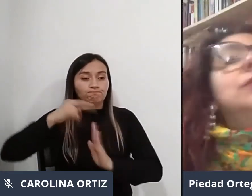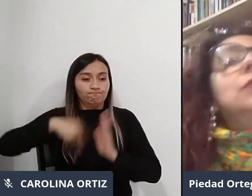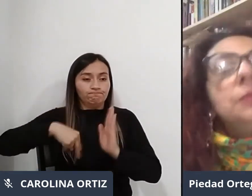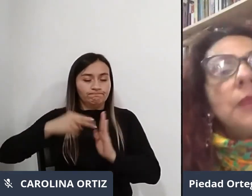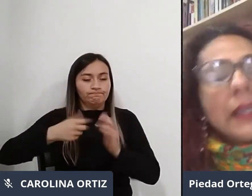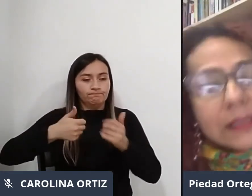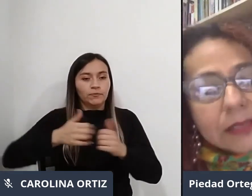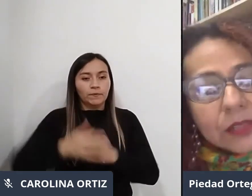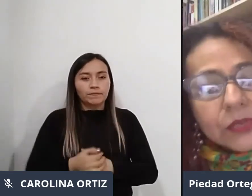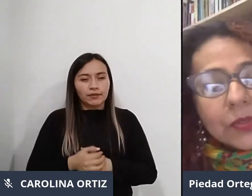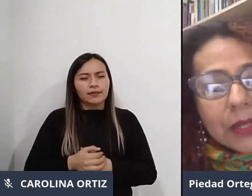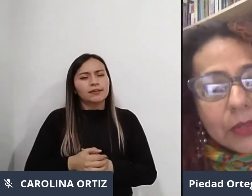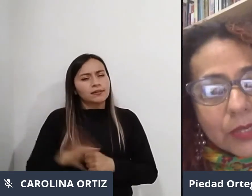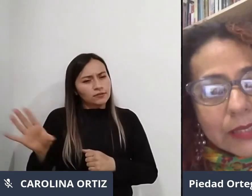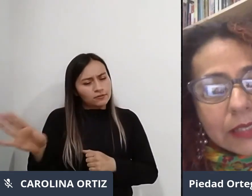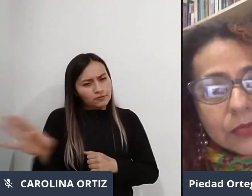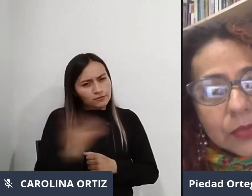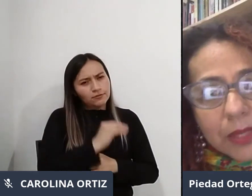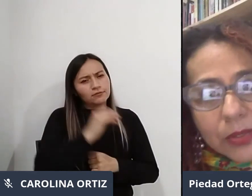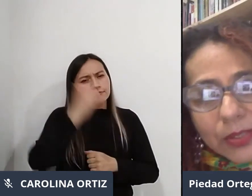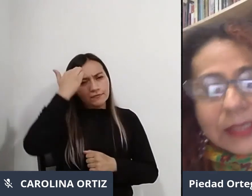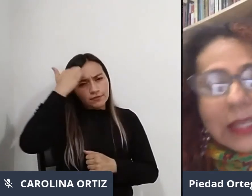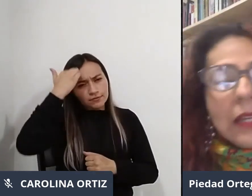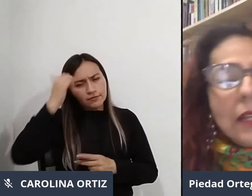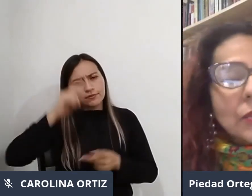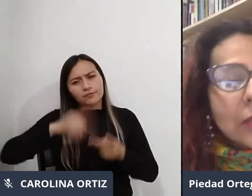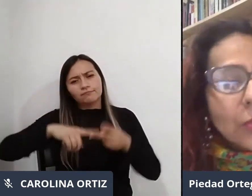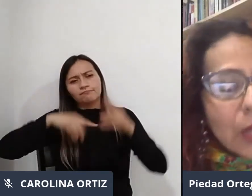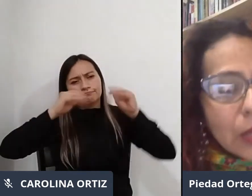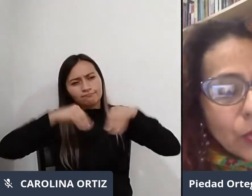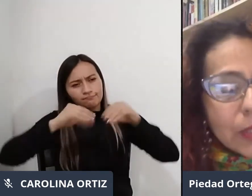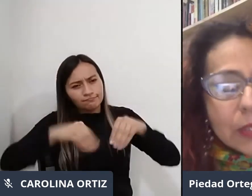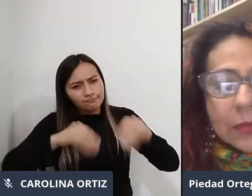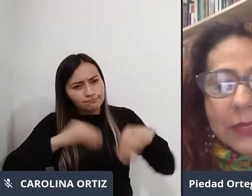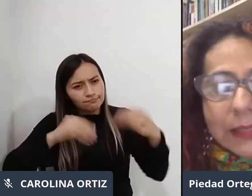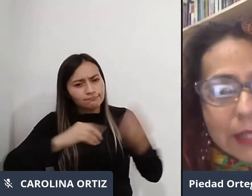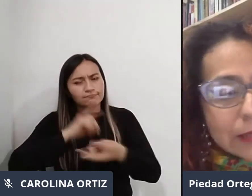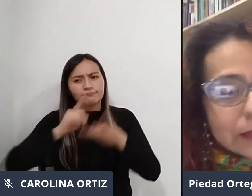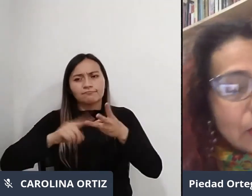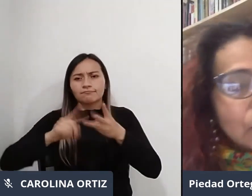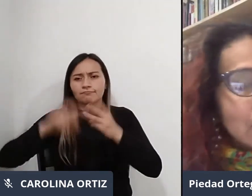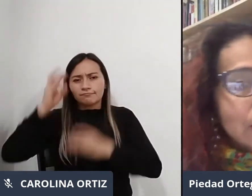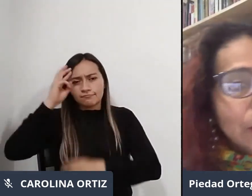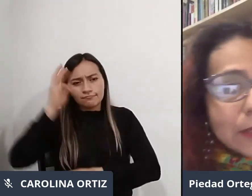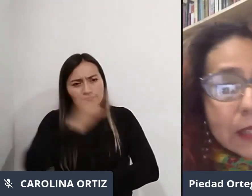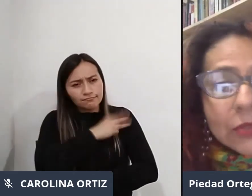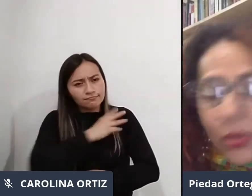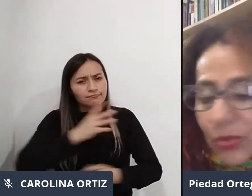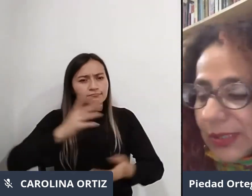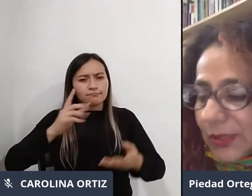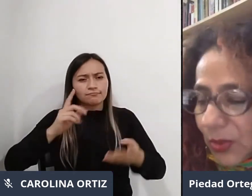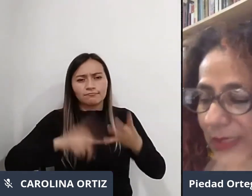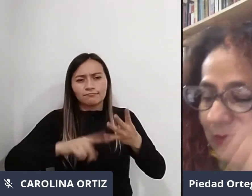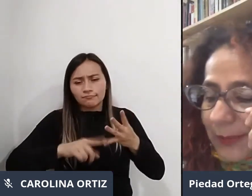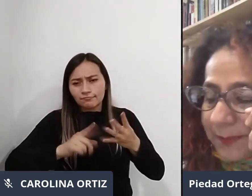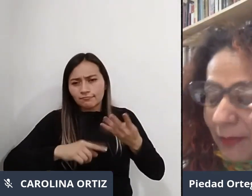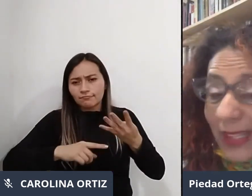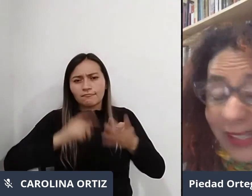maestros y maestras, los formadores y las formadoras, los educadores, los militantes, los activistas, todos y